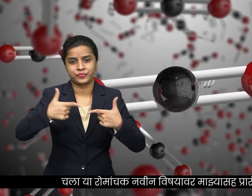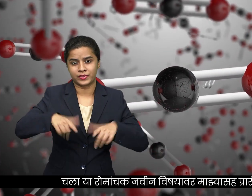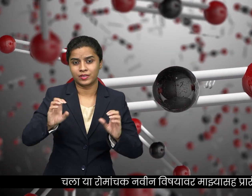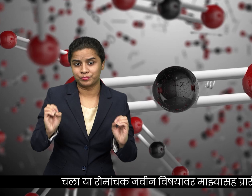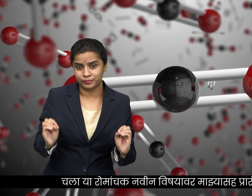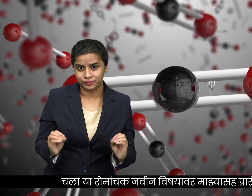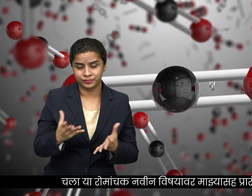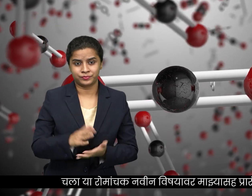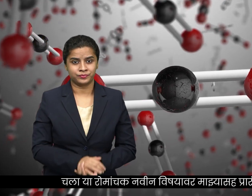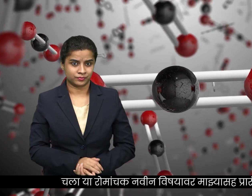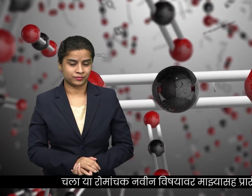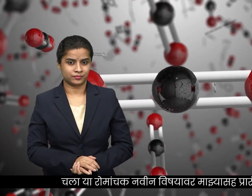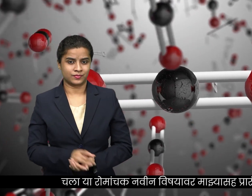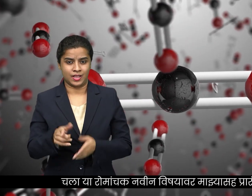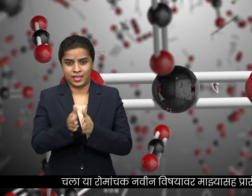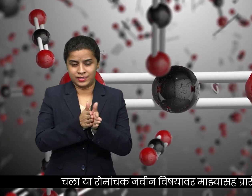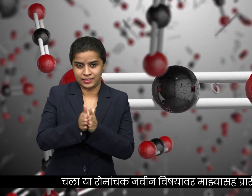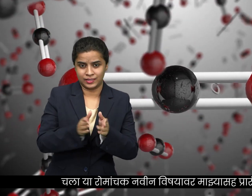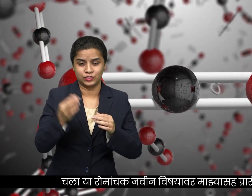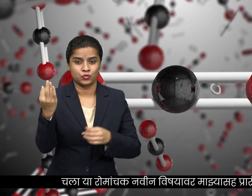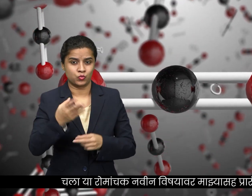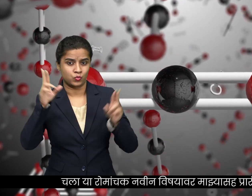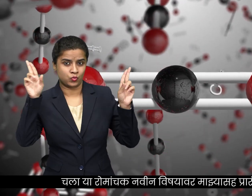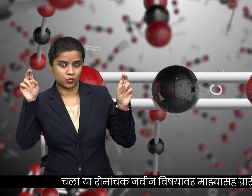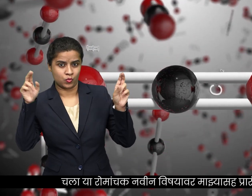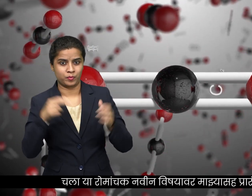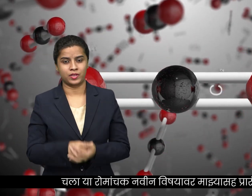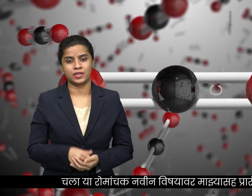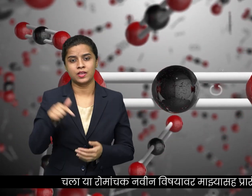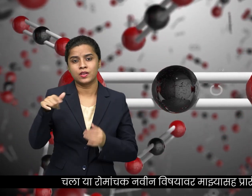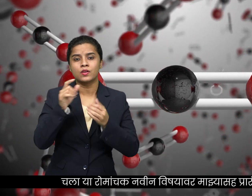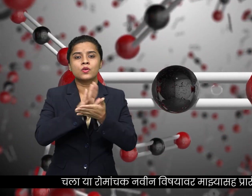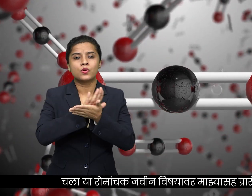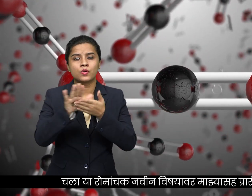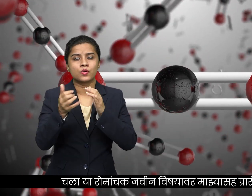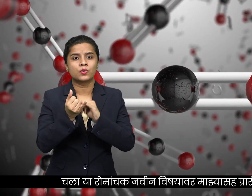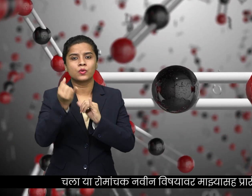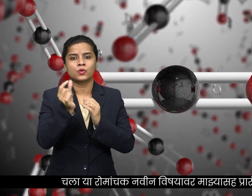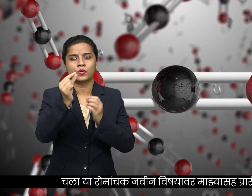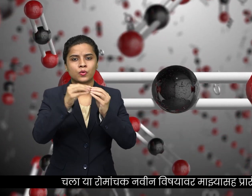चला या रोमांचक नवीन विषयावर माझ्यासह प्रारंभ करूया.